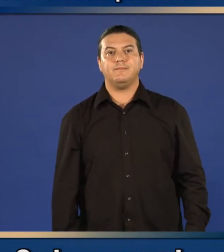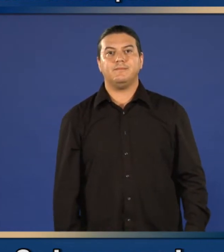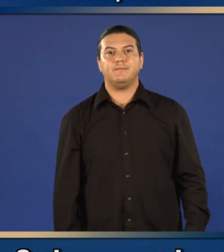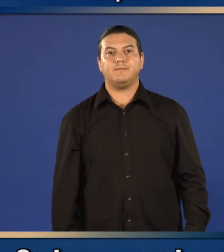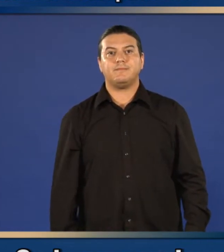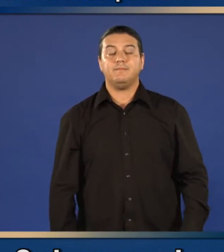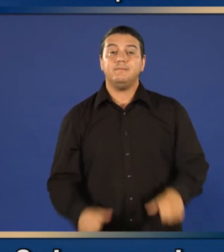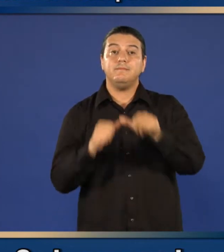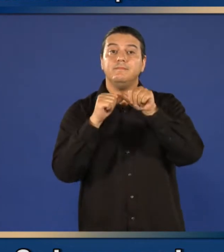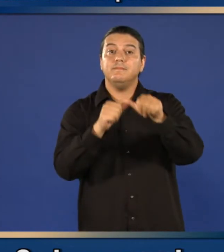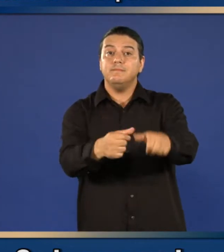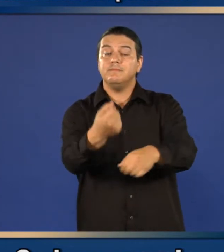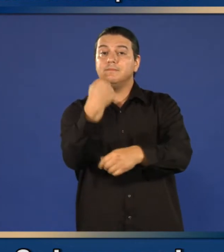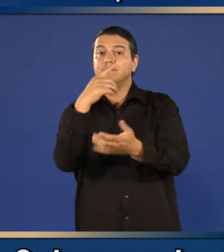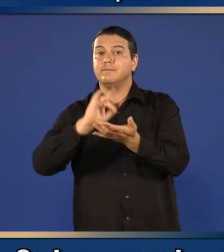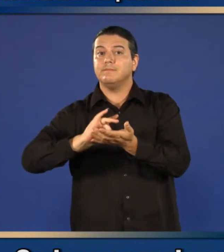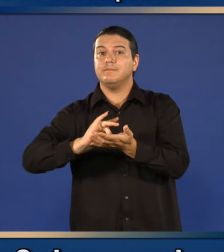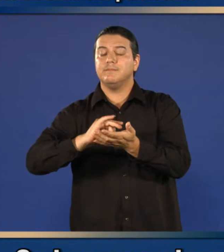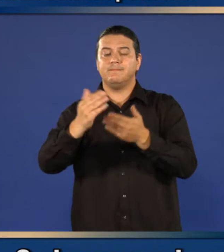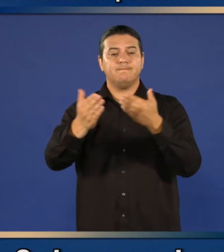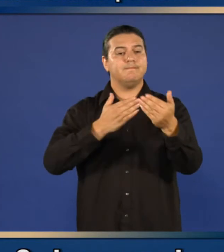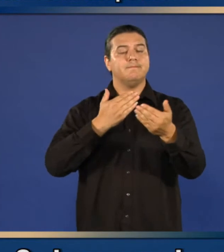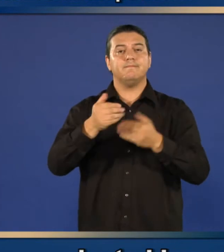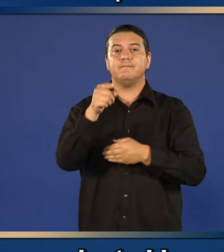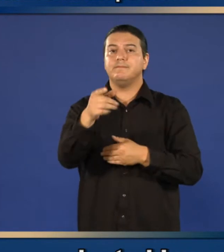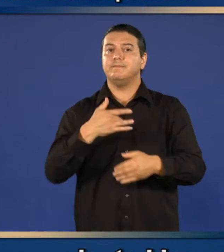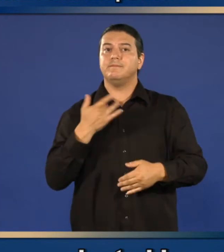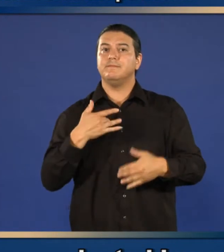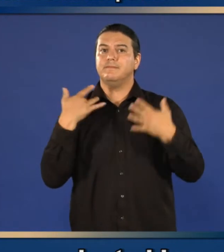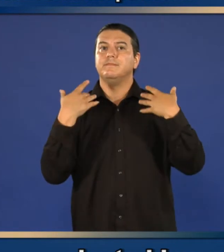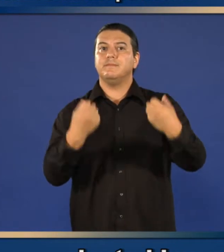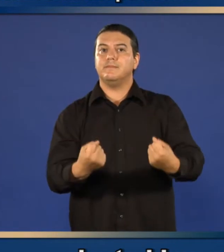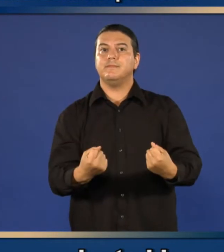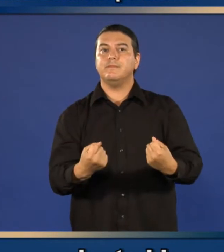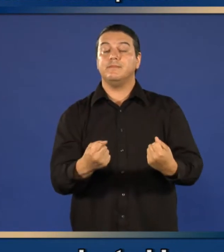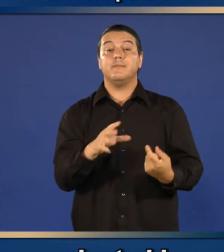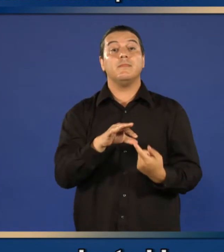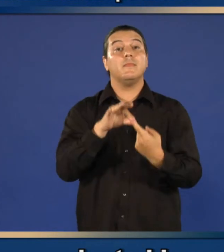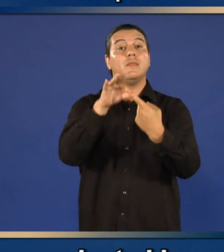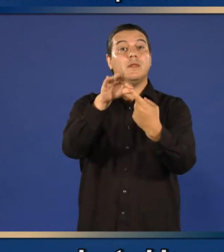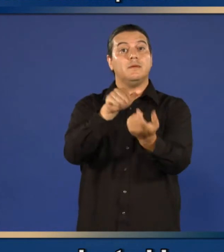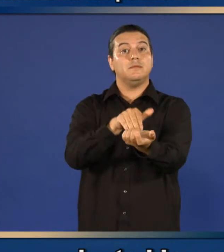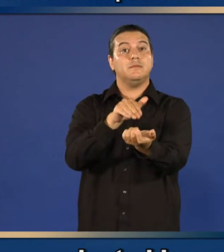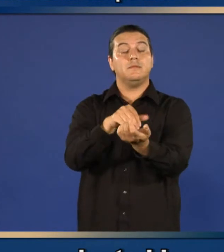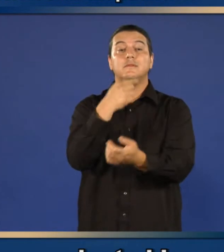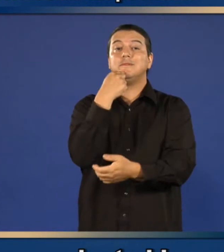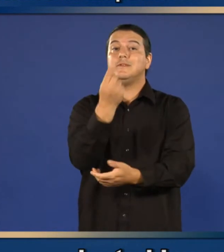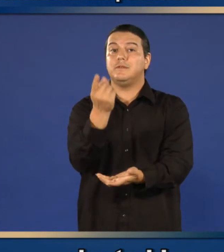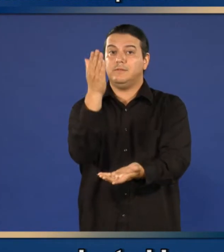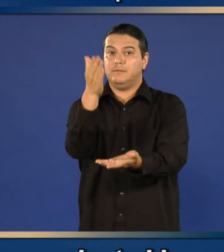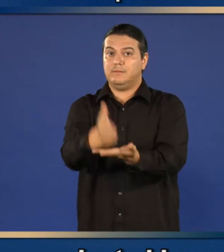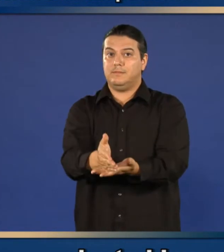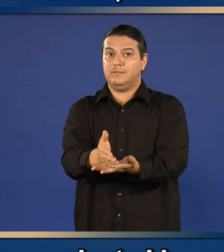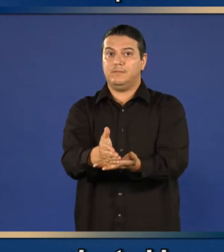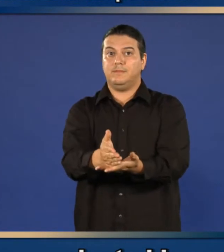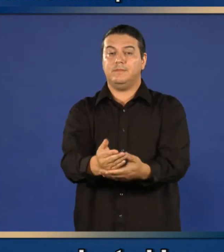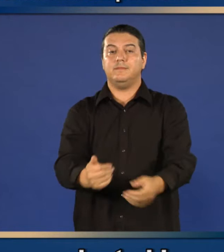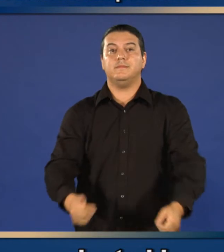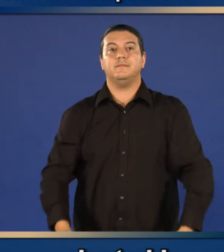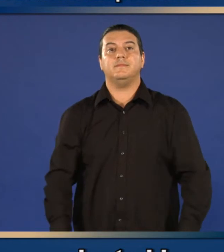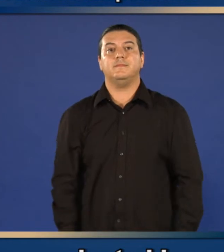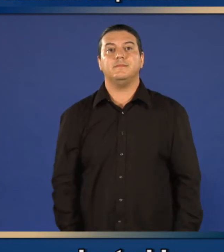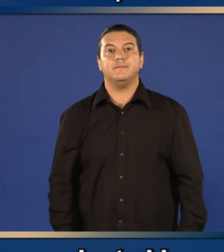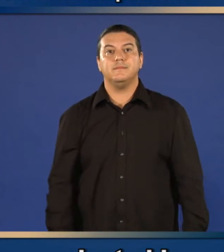siga tomando su medicamento aunque sea se sienta bien a menos que su médico le diga que pare